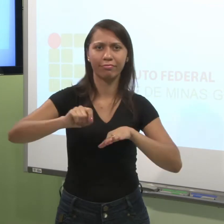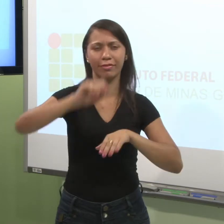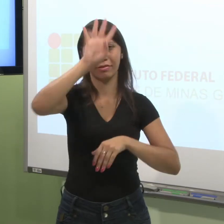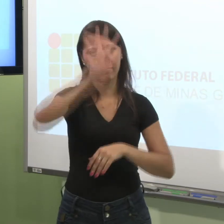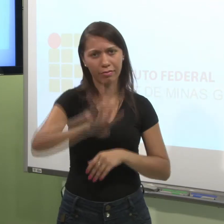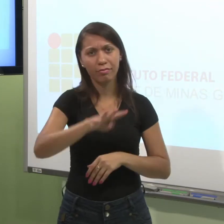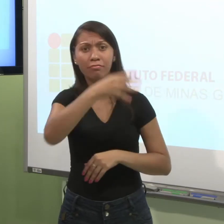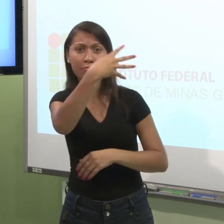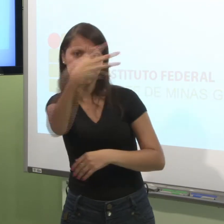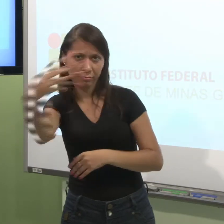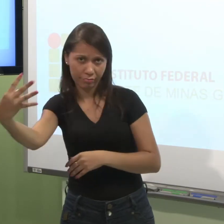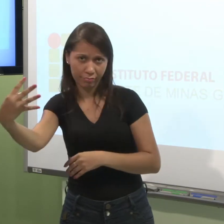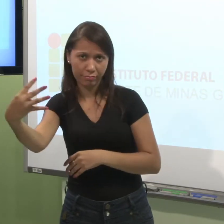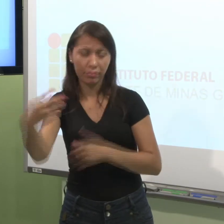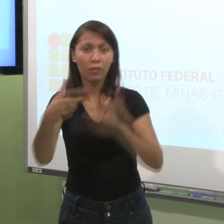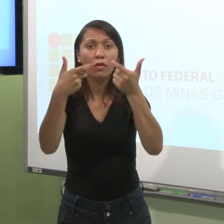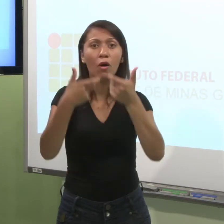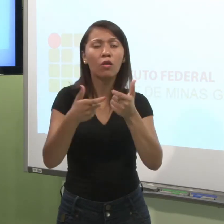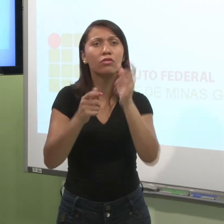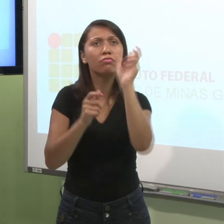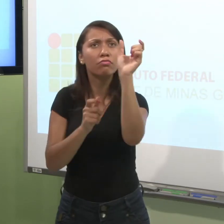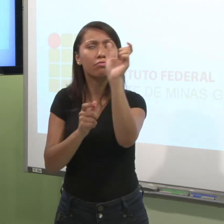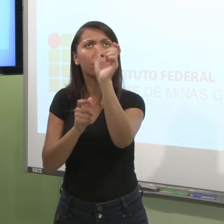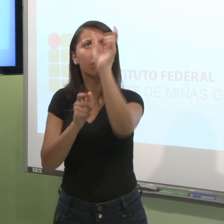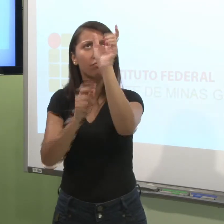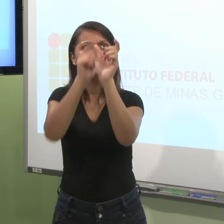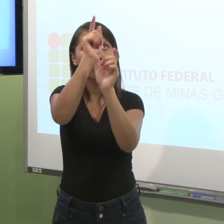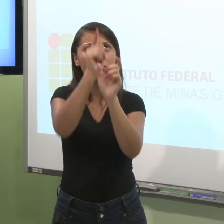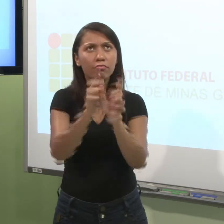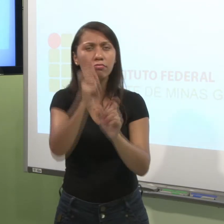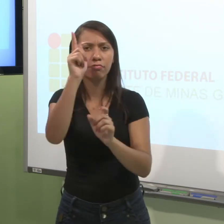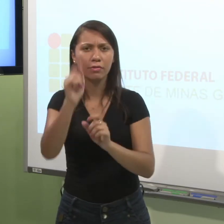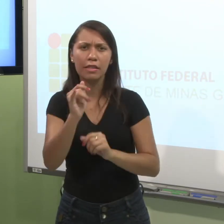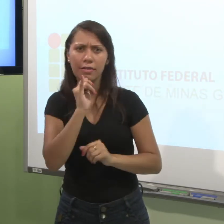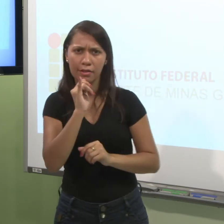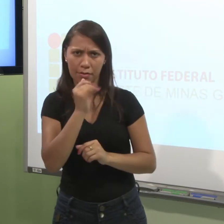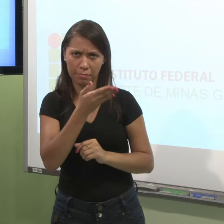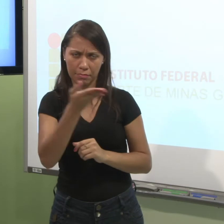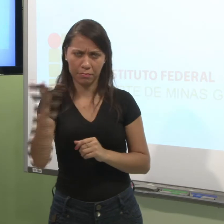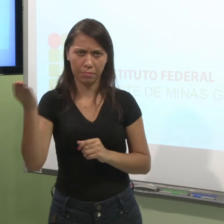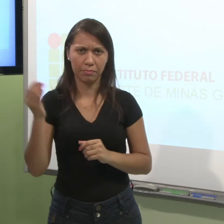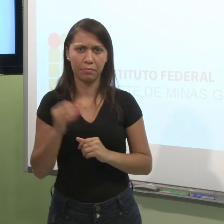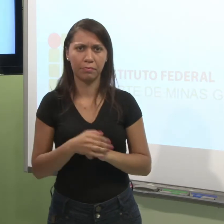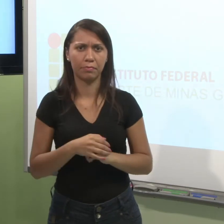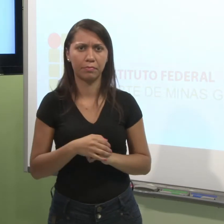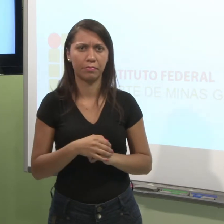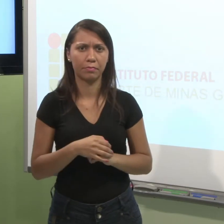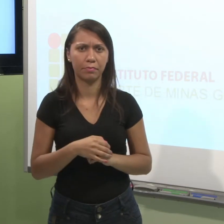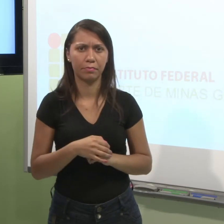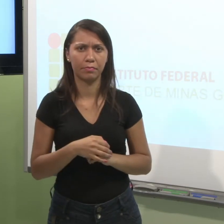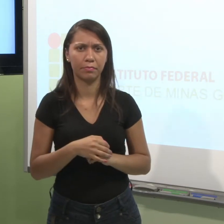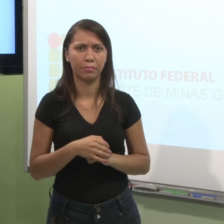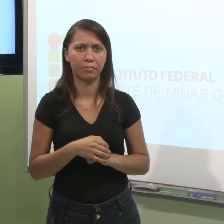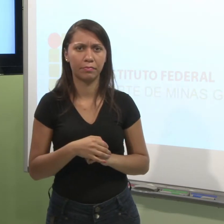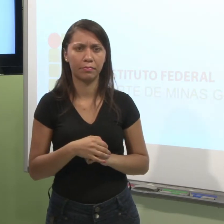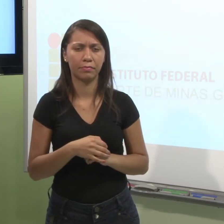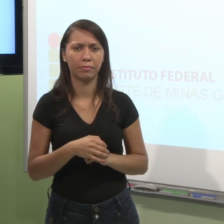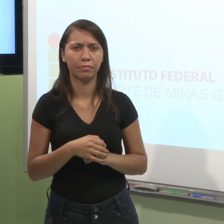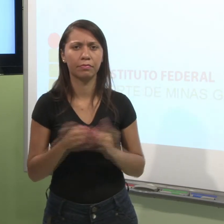linha onde a célula está. Vamos ver um exemplo no slide. Na imagem, vocês podem